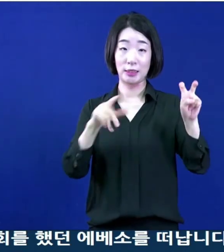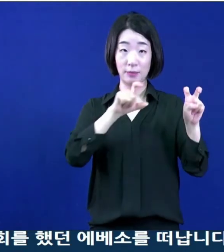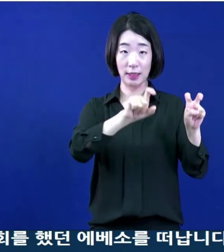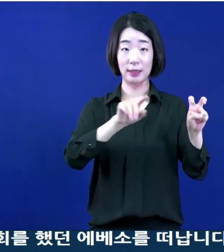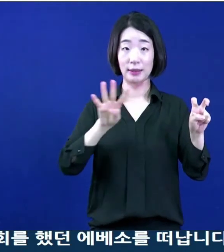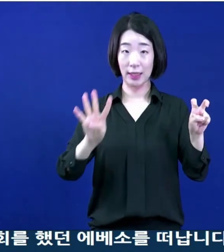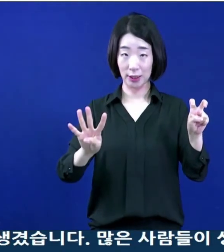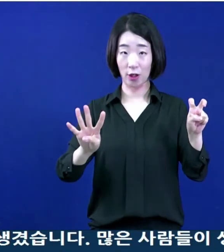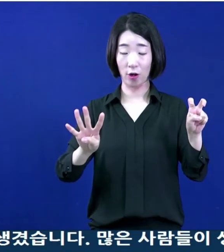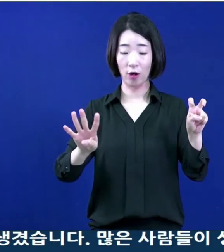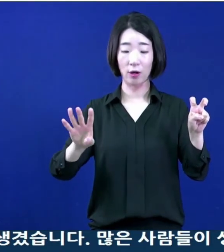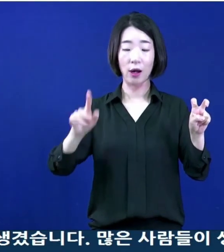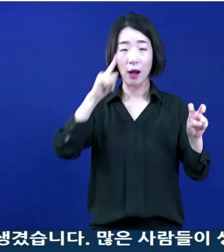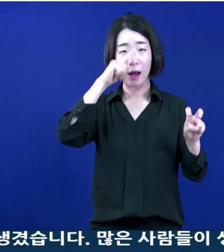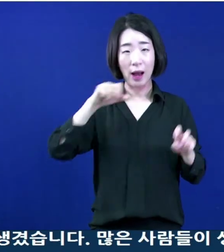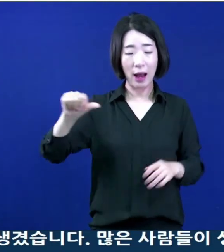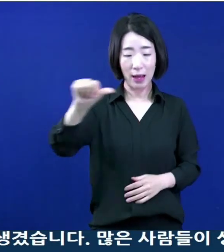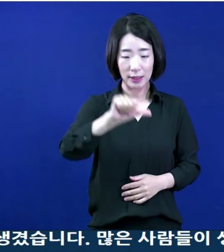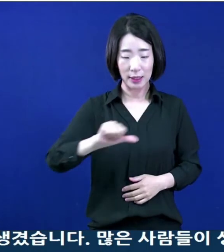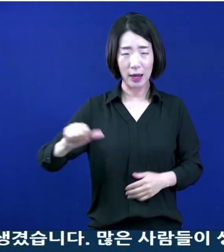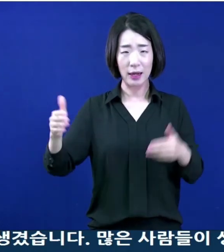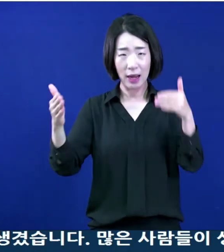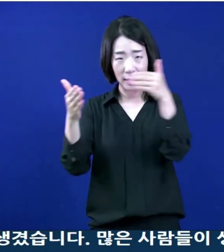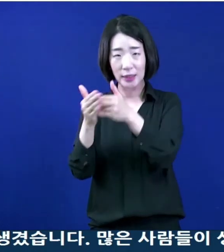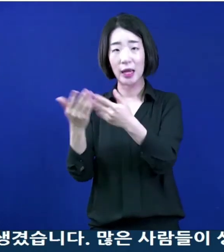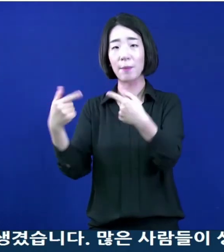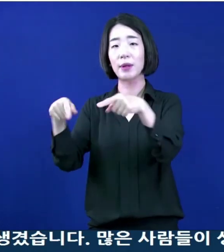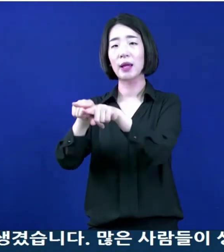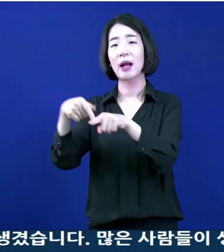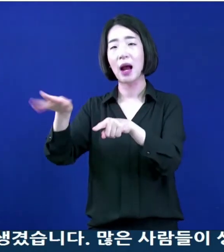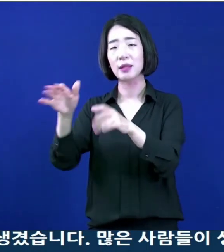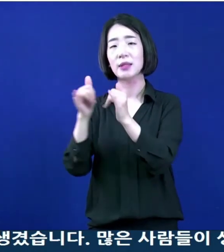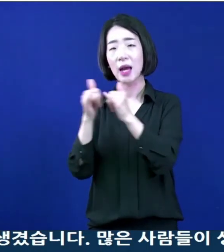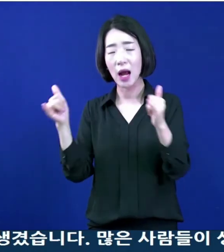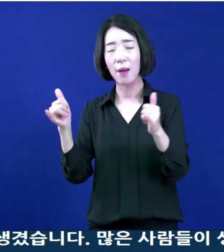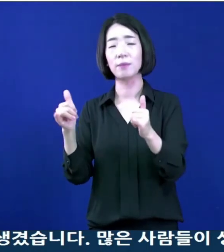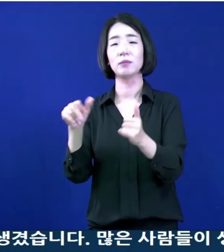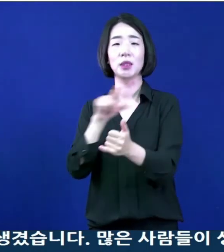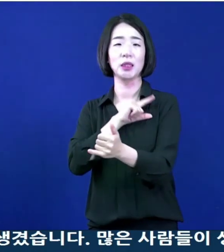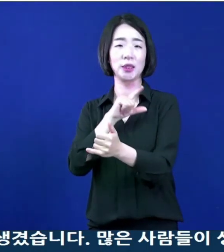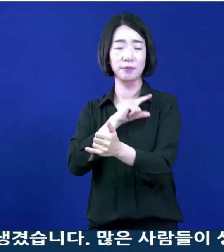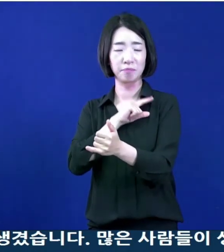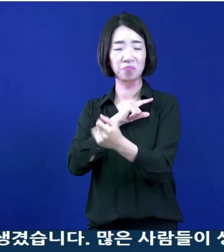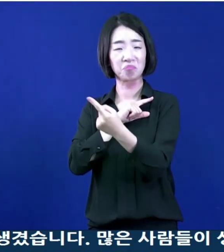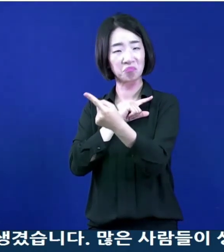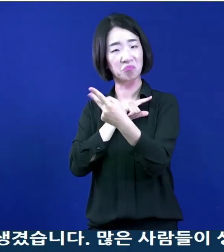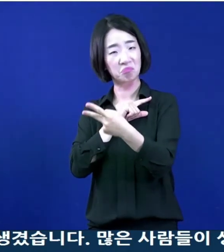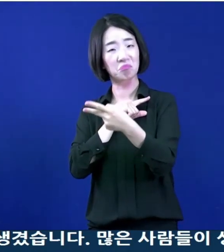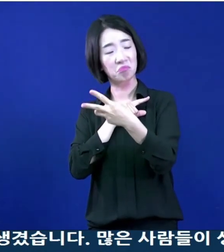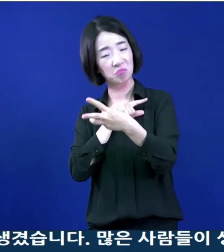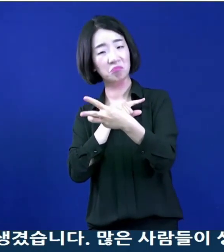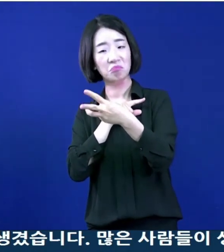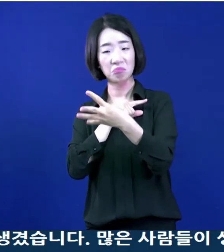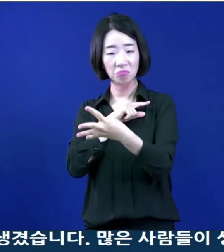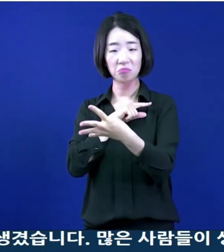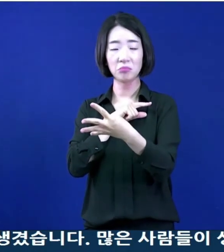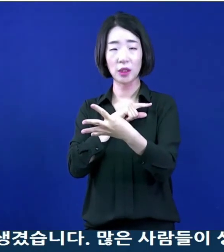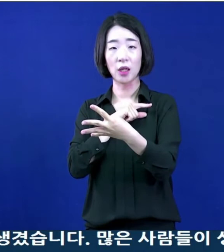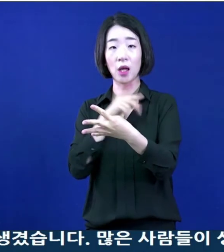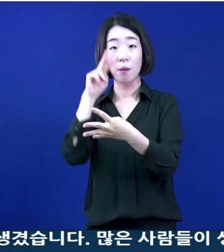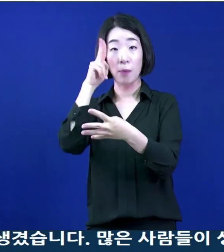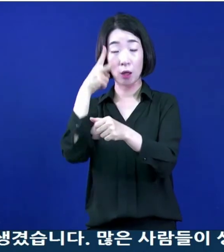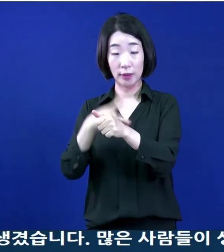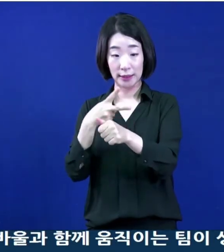읽어드릴게요. 아시아까지 함께 가는 자는 베레아 사람 브로의 아들 소바더, 좀 전에 바울 대신